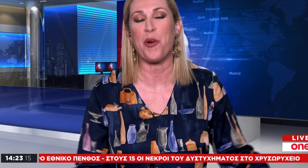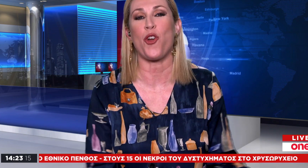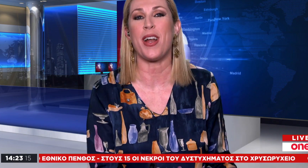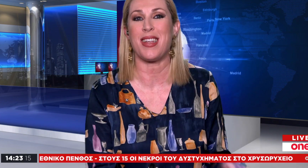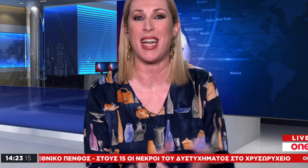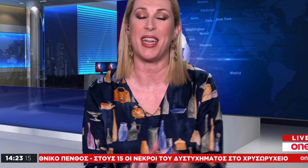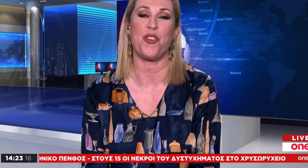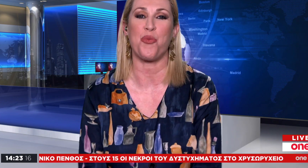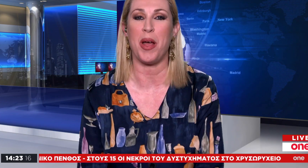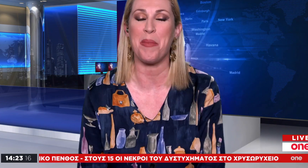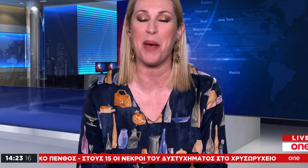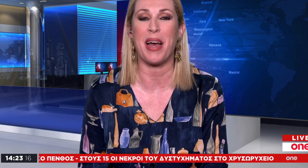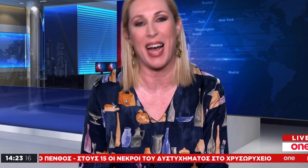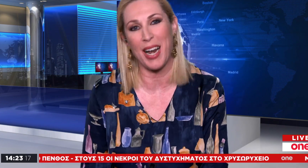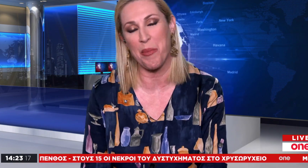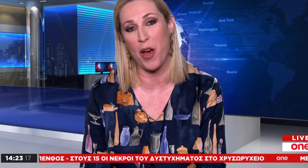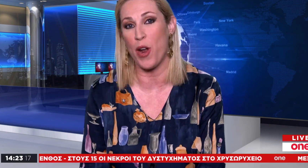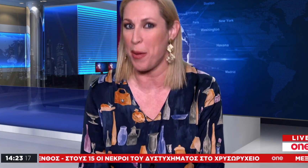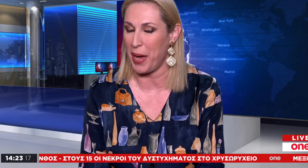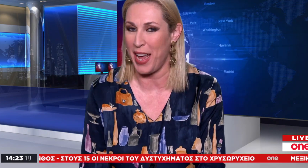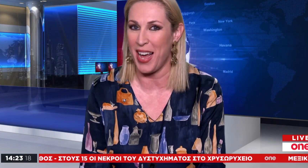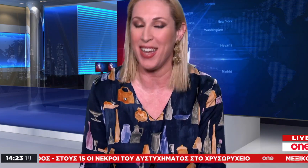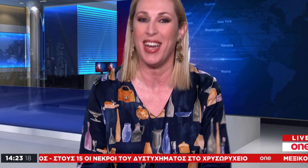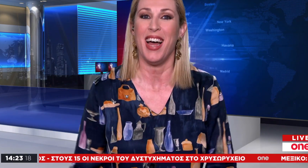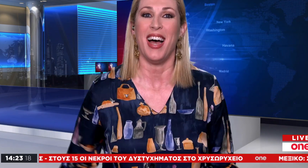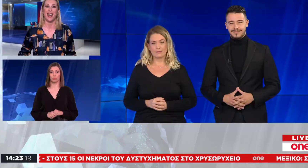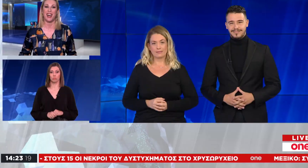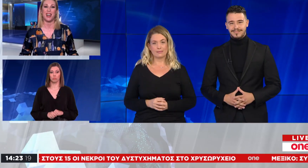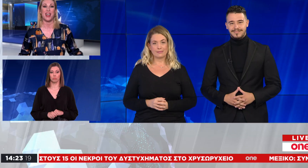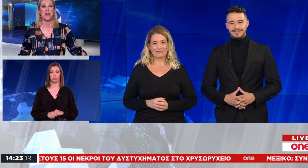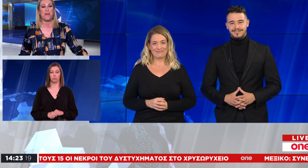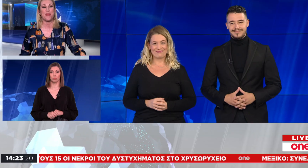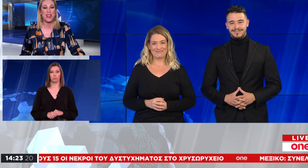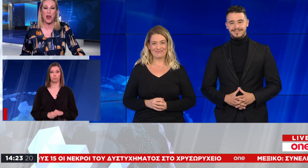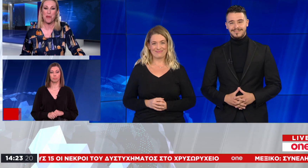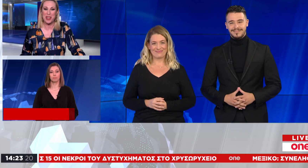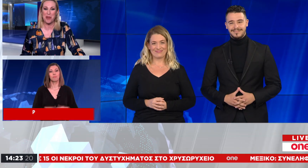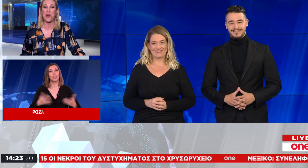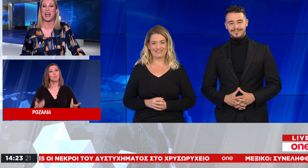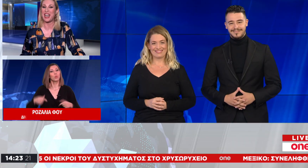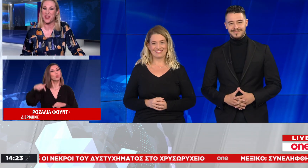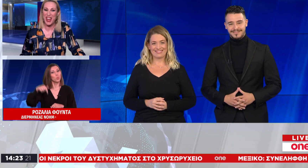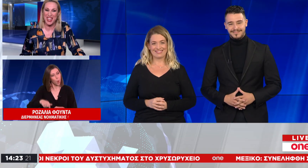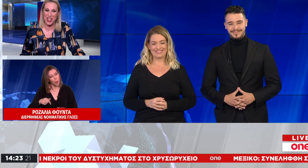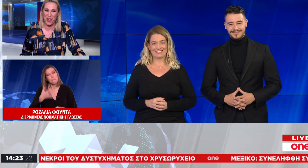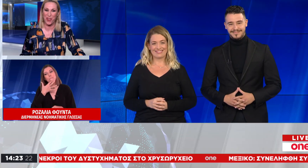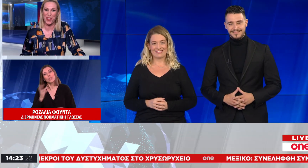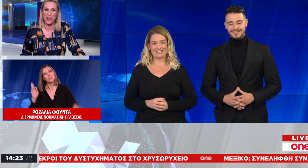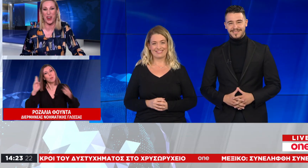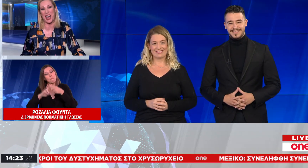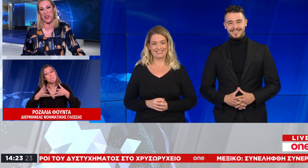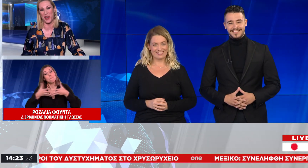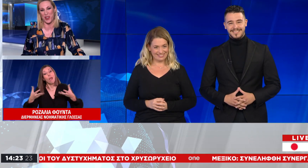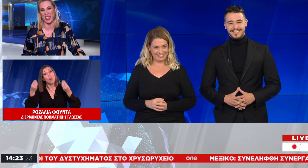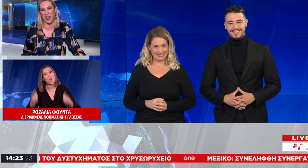πάμε λοιπόν τώρα να συναντήσουμε μία μεγάλη μία ωραία παρέα α συνδεόμαστε λοιπόν καλησπέρα σε όλους